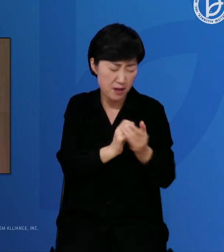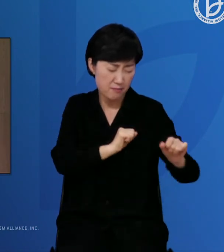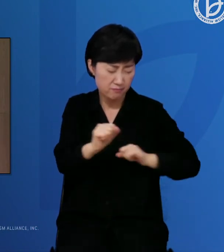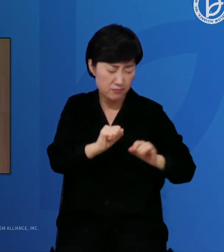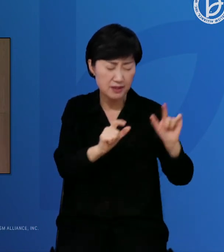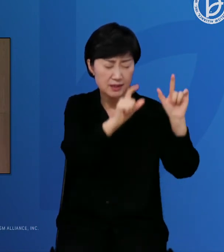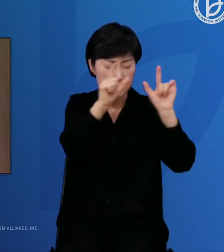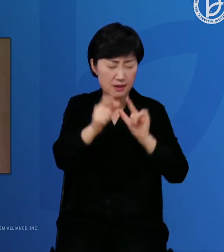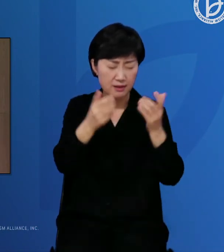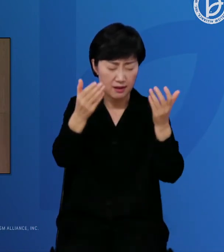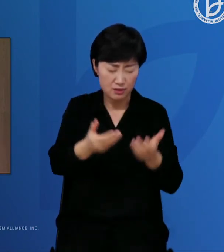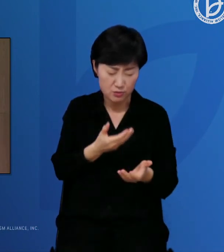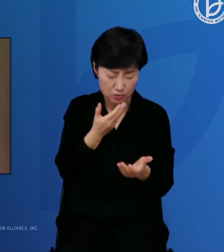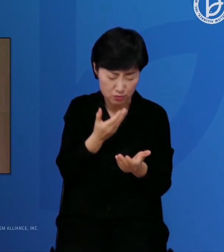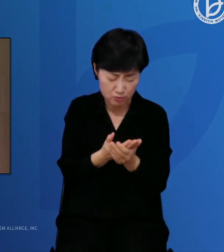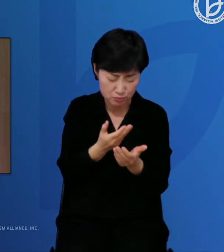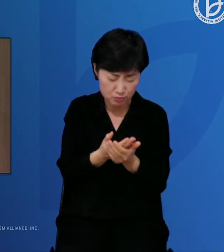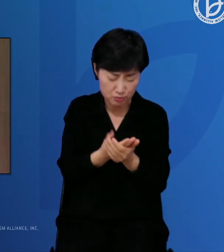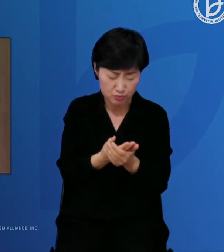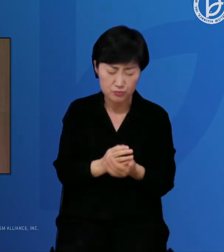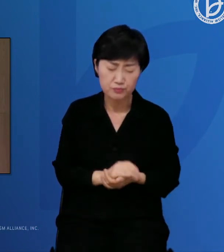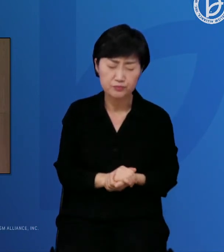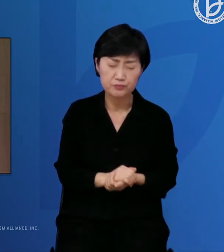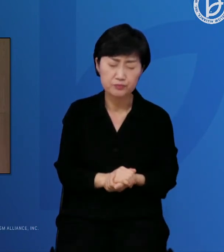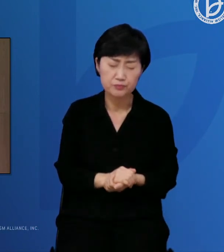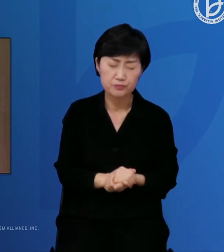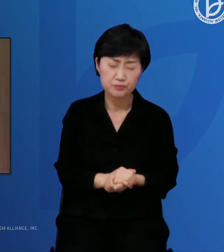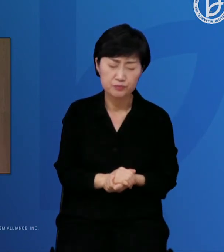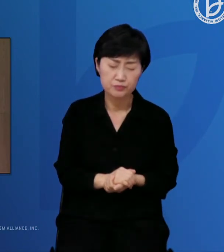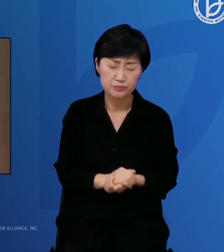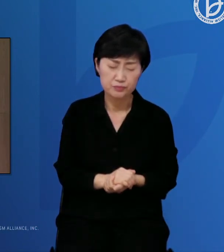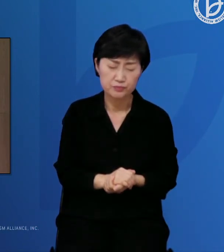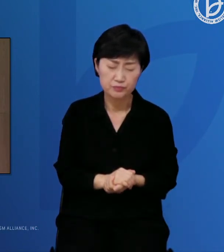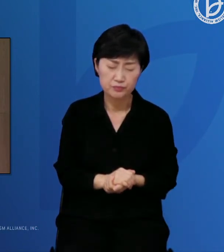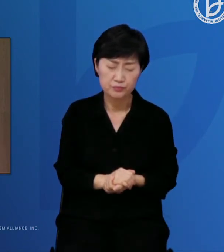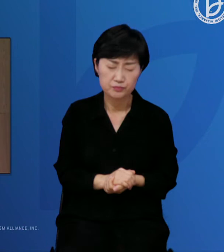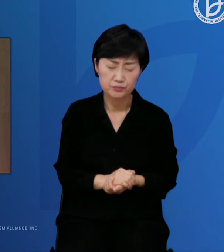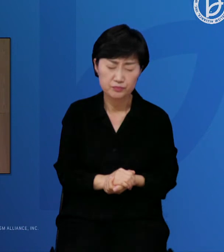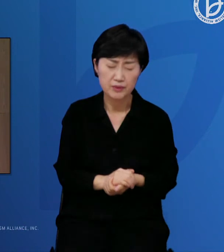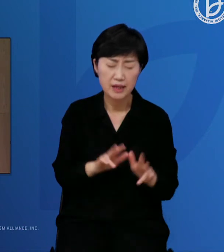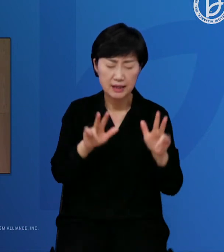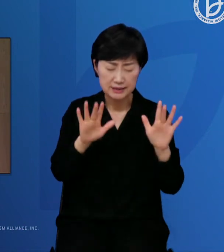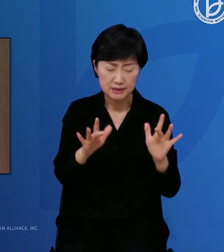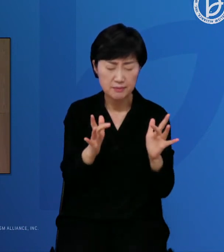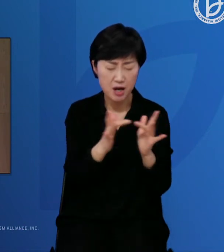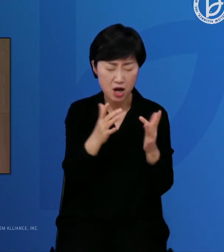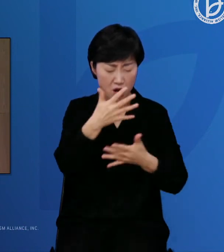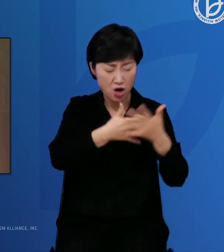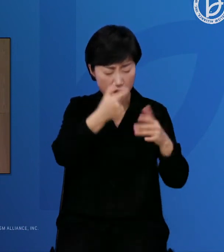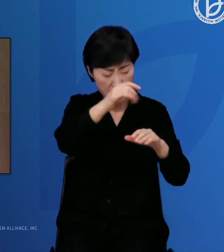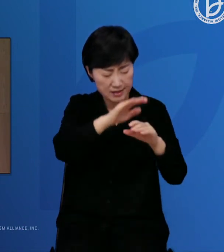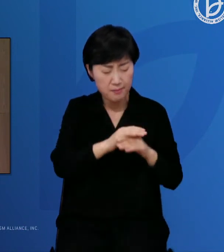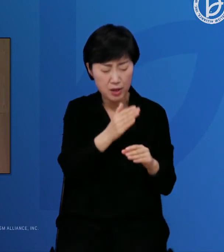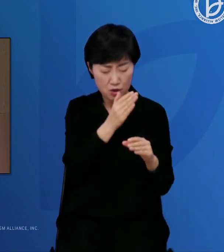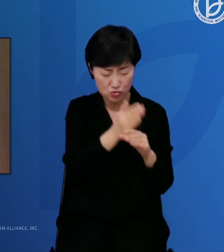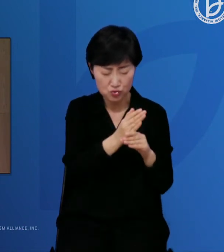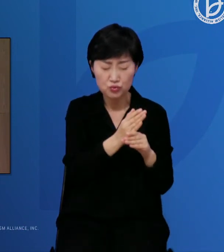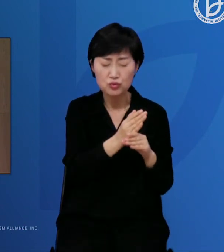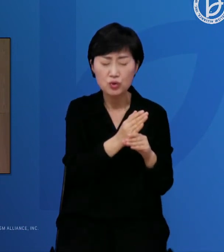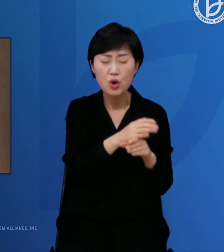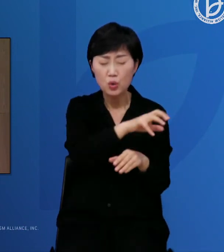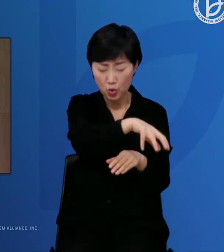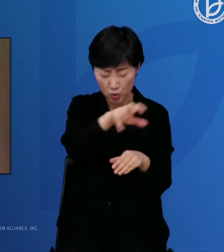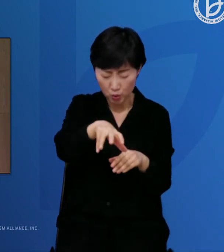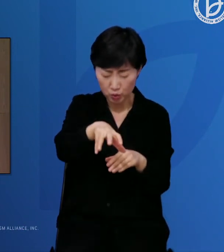May we experience the fulfillment of that word in our fields of life. 온라인에서 이 말씀을 찾아 듣는 모든 사람과 그